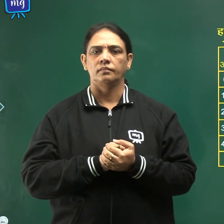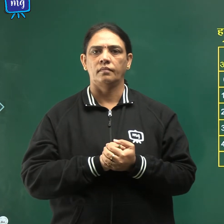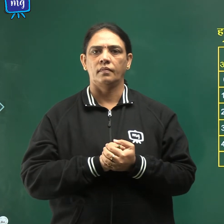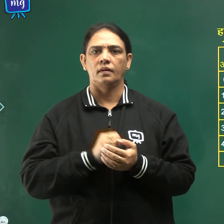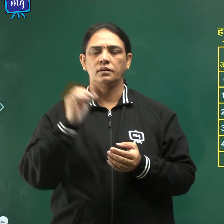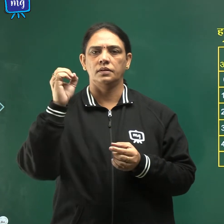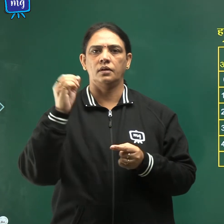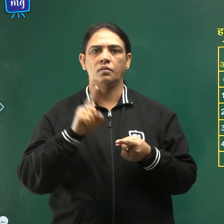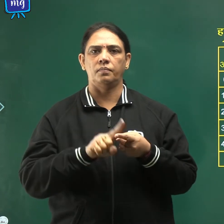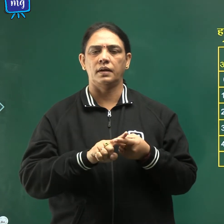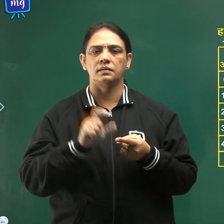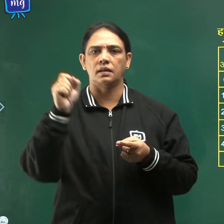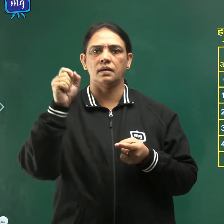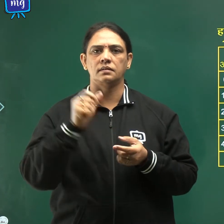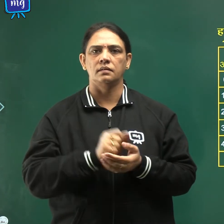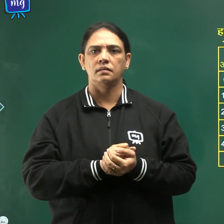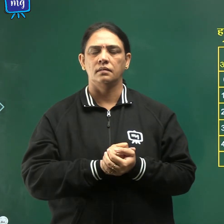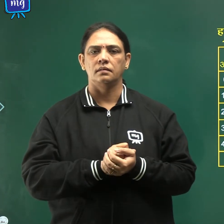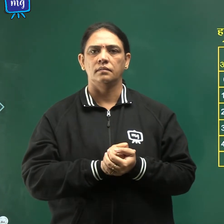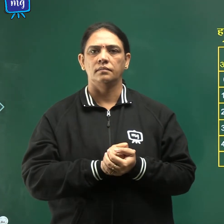0 + 10